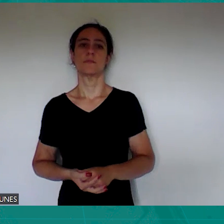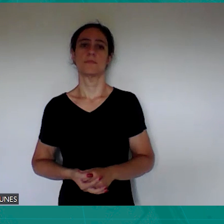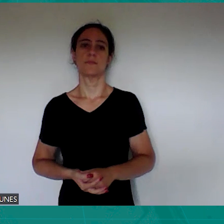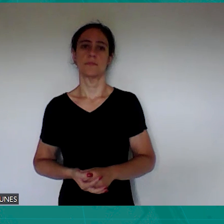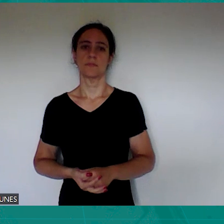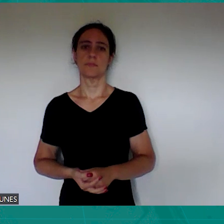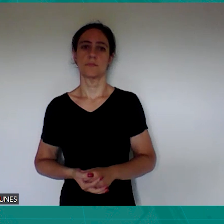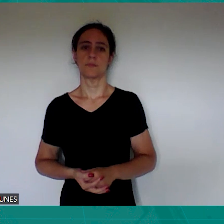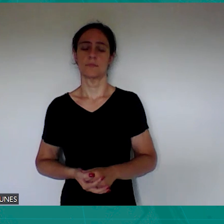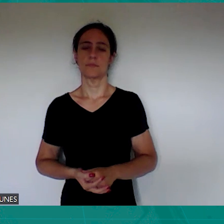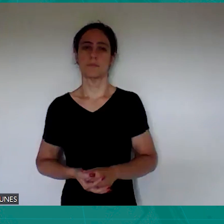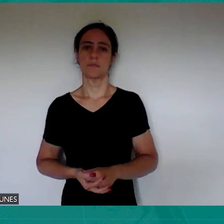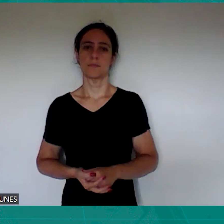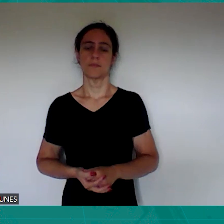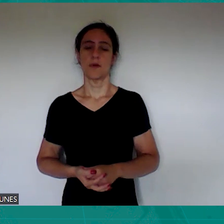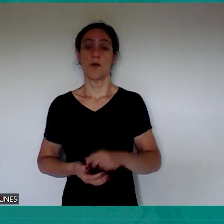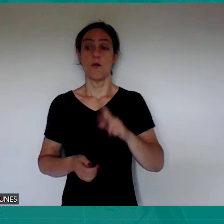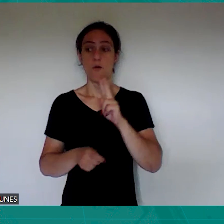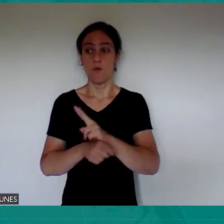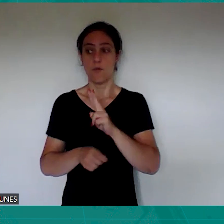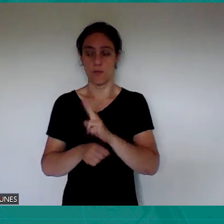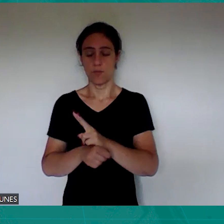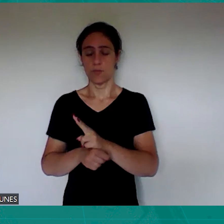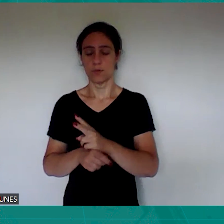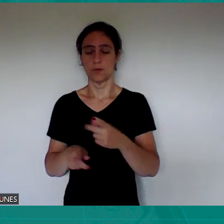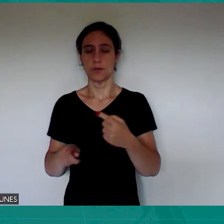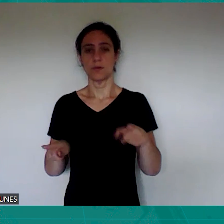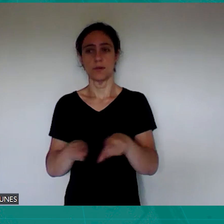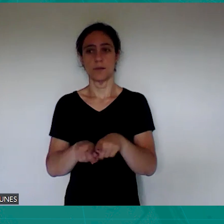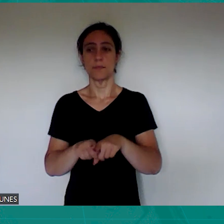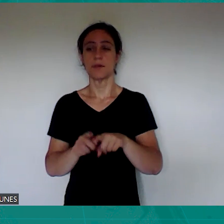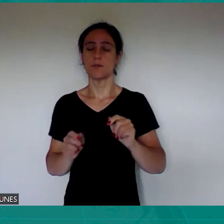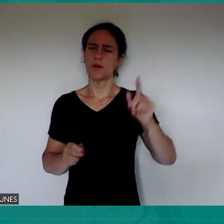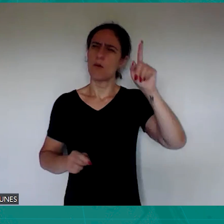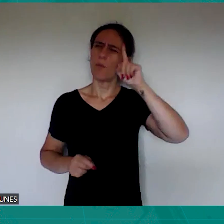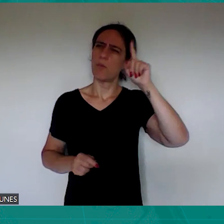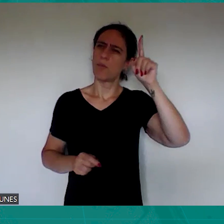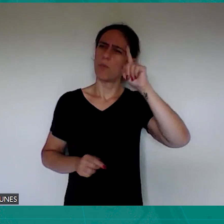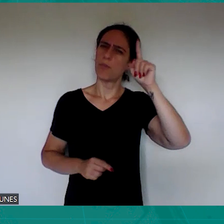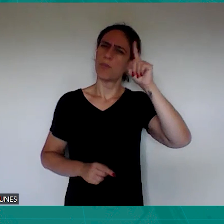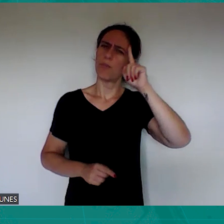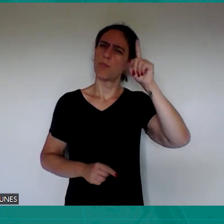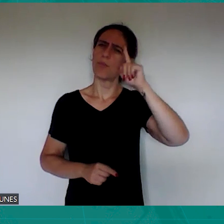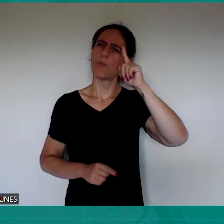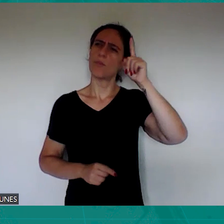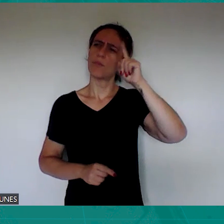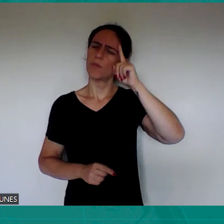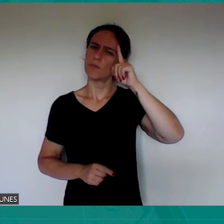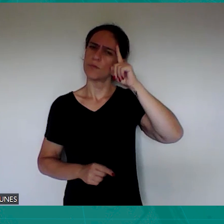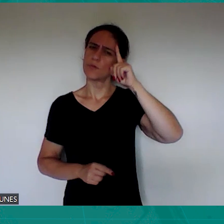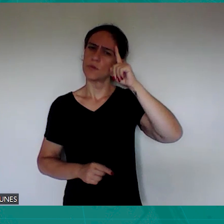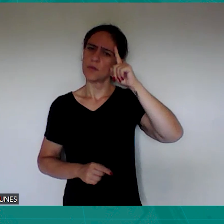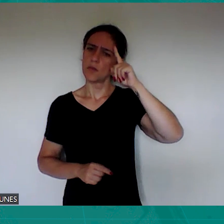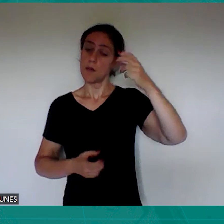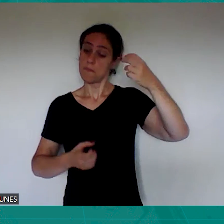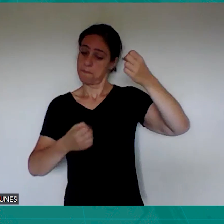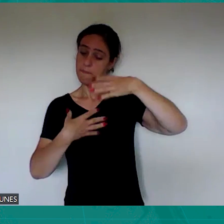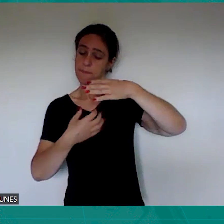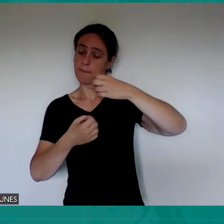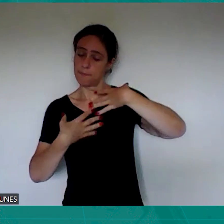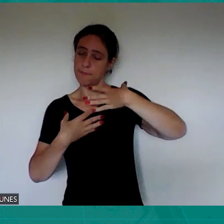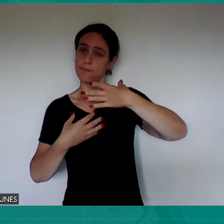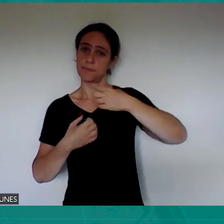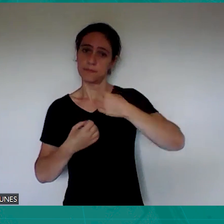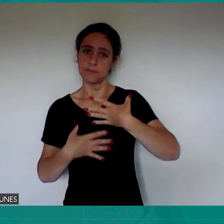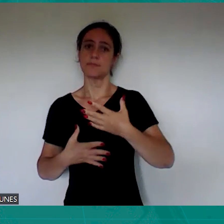a realidade de Deus, mas, irmão, no meu dia a dia, irmãos, eu tenho alguém que me ensina, eu tenho alguém